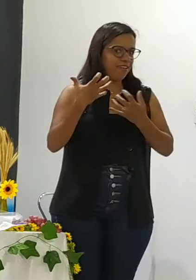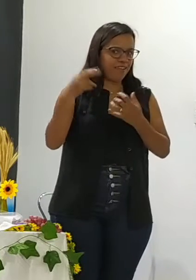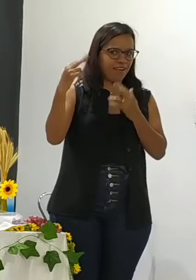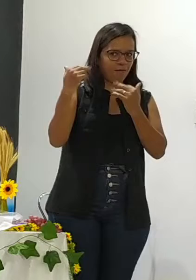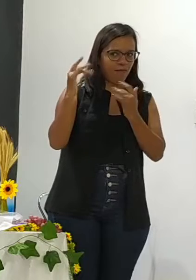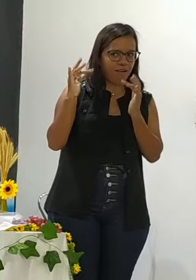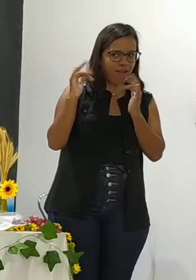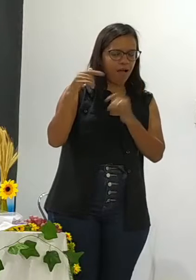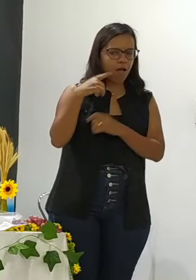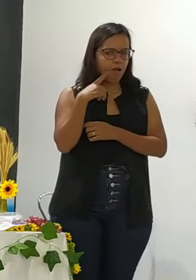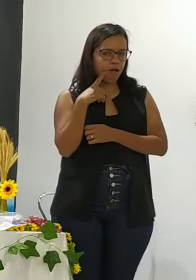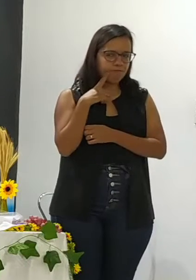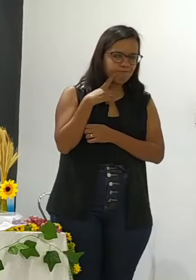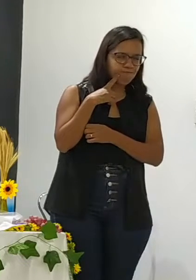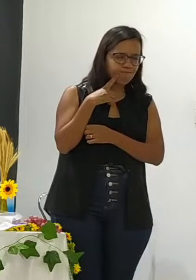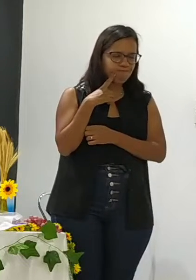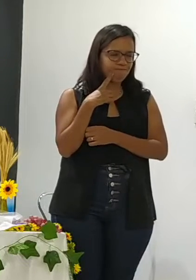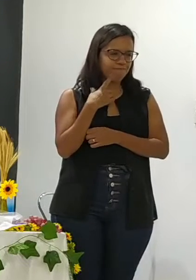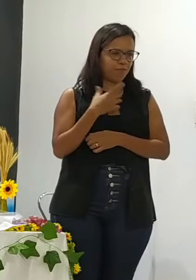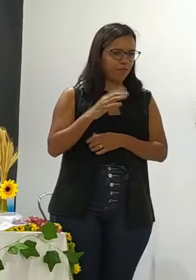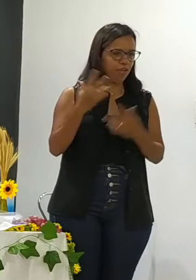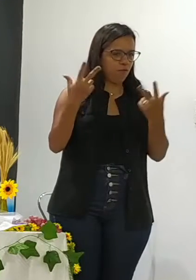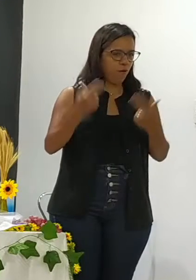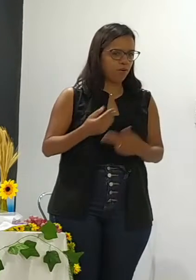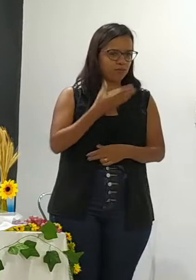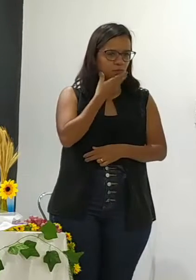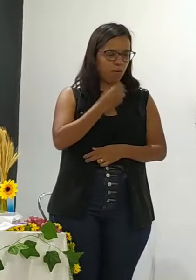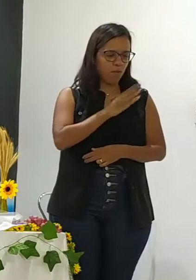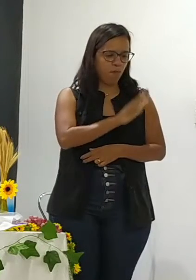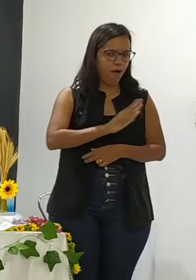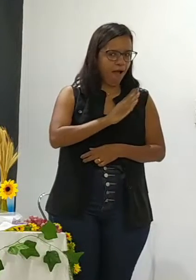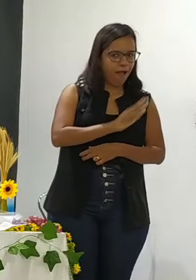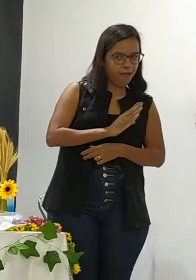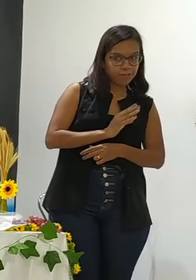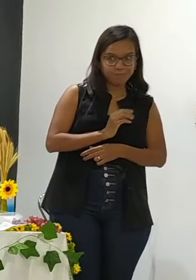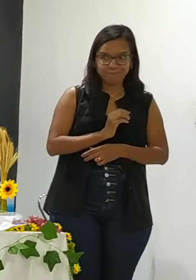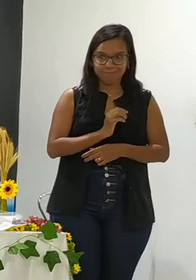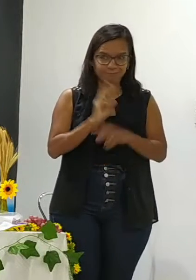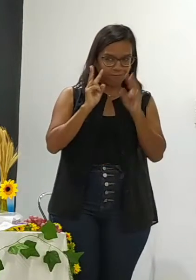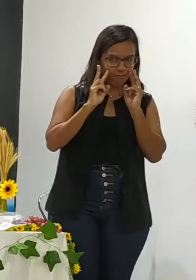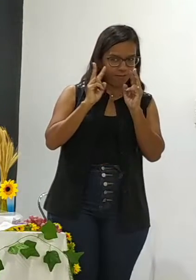Aí eu fiquei encantado. Igual Boaz. Aí, queridos,